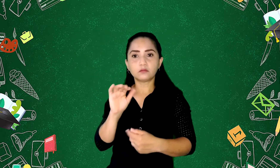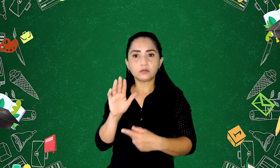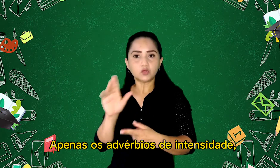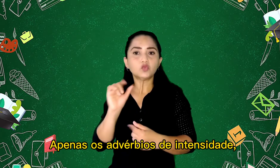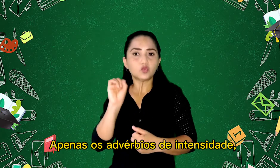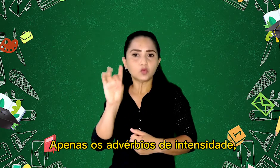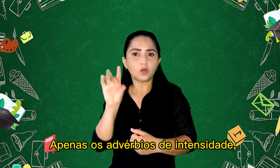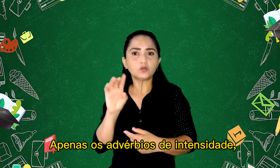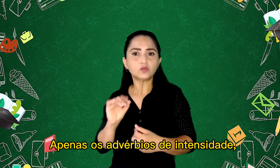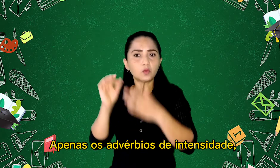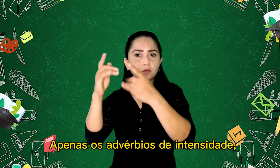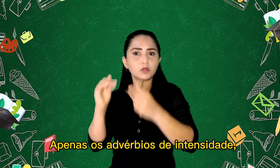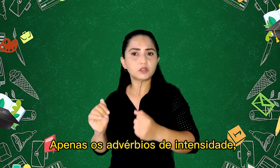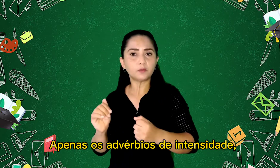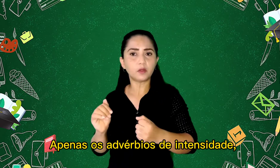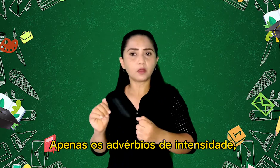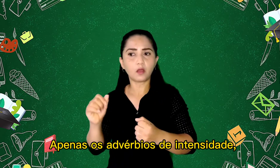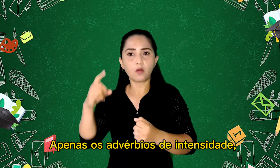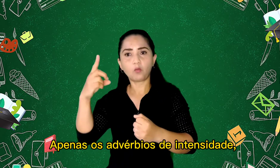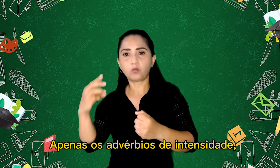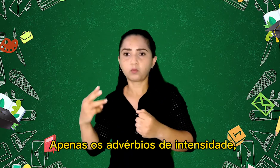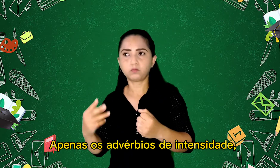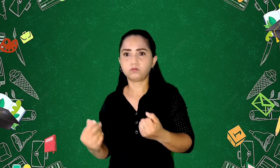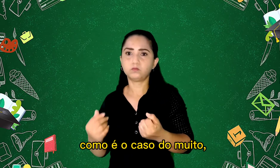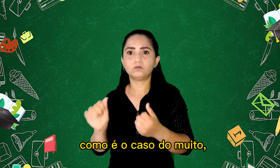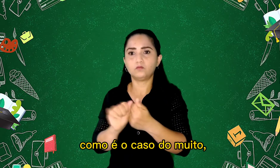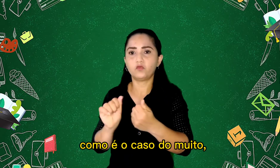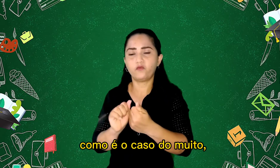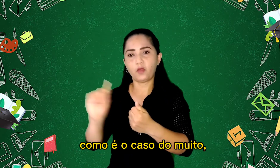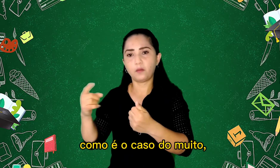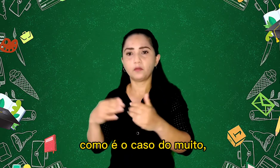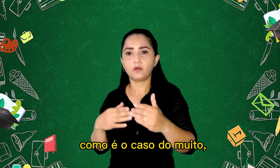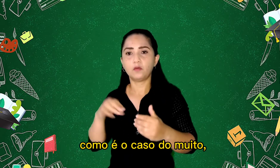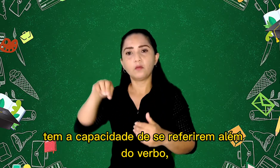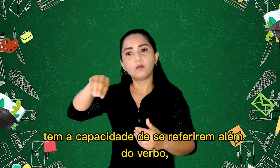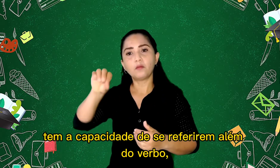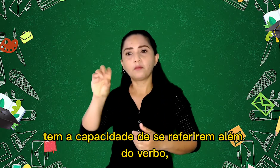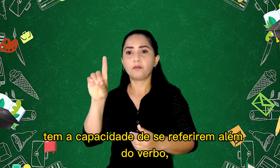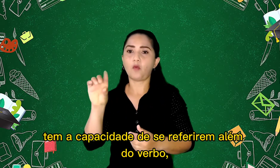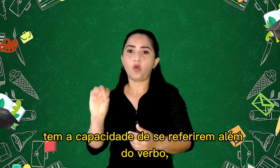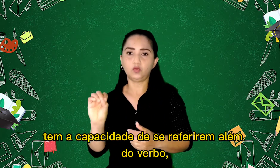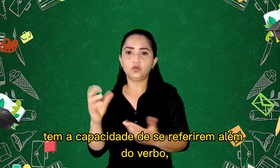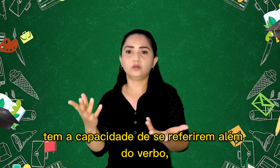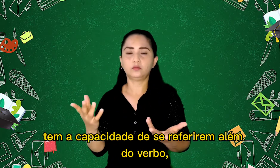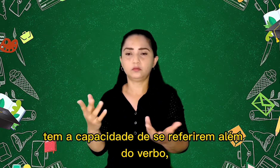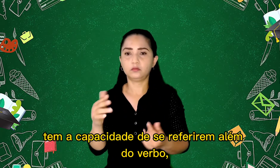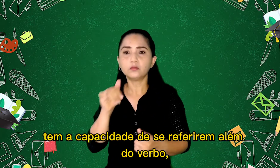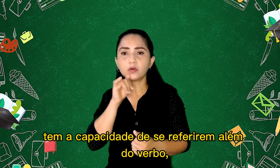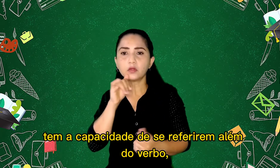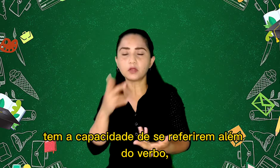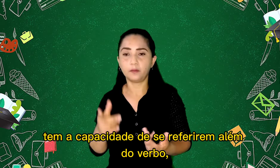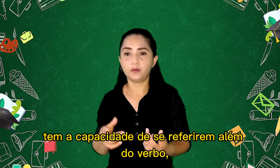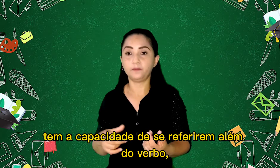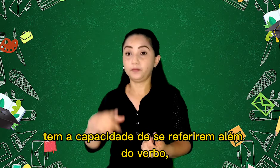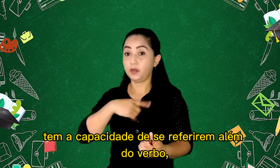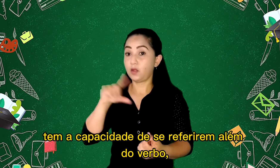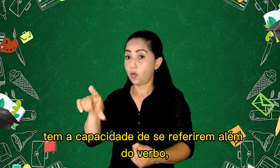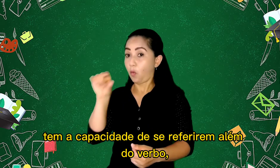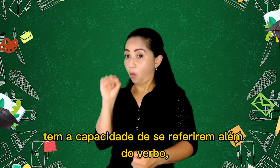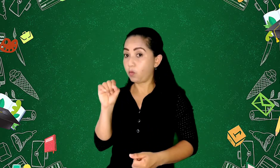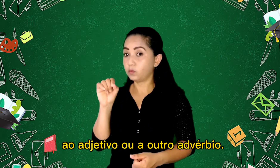Apenas os advérbios de intensidade, como é o caso do muito, têm a capacidade de se referirem, além